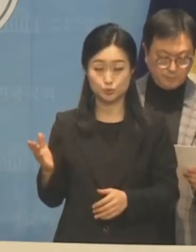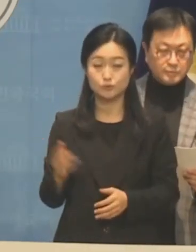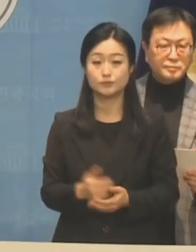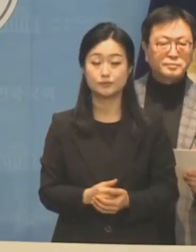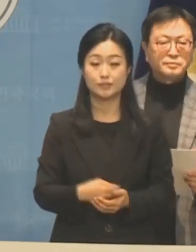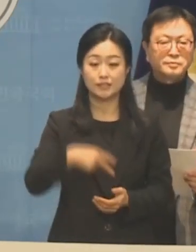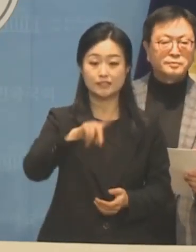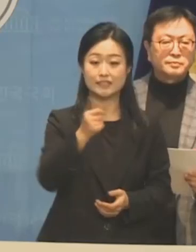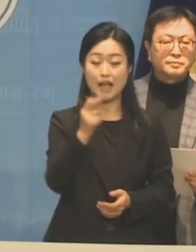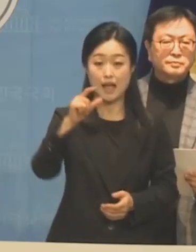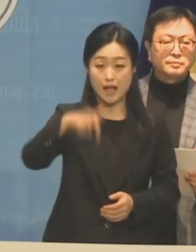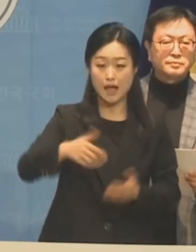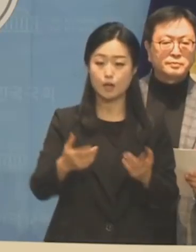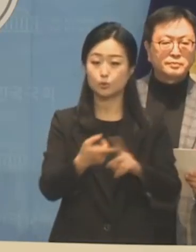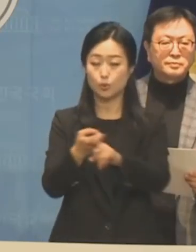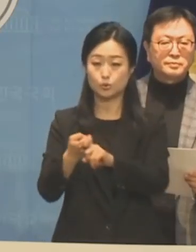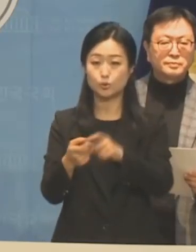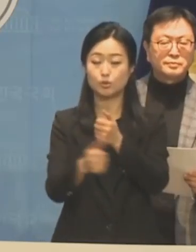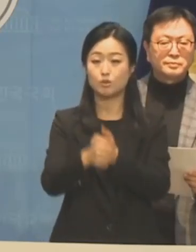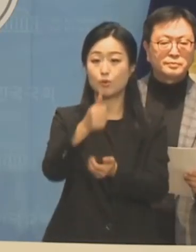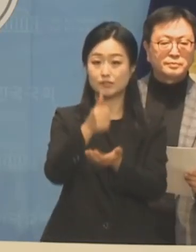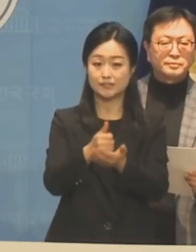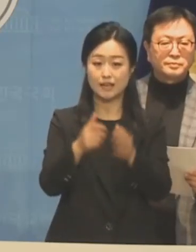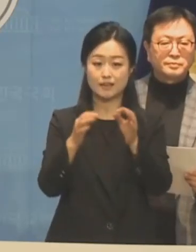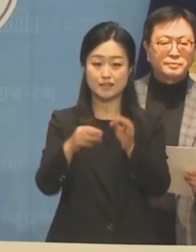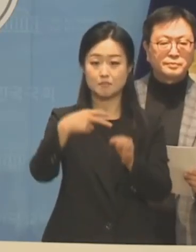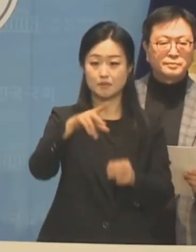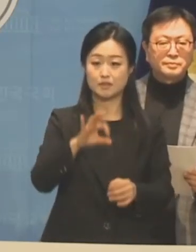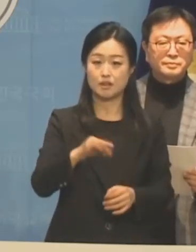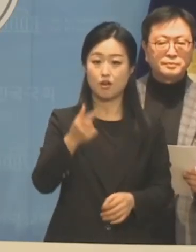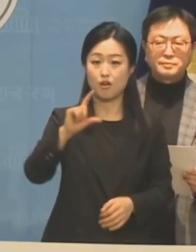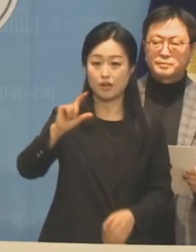전국사학민주화 교수노조 위원장이신 김경한 교수님,